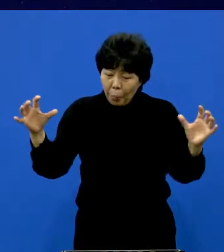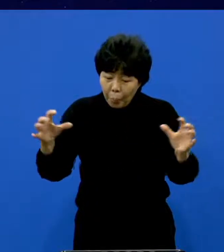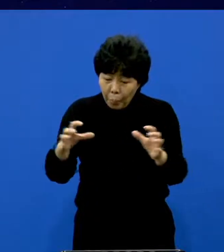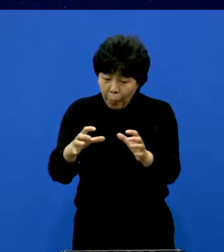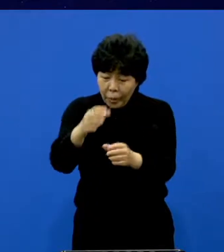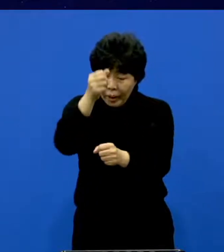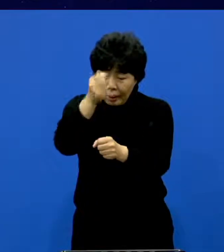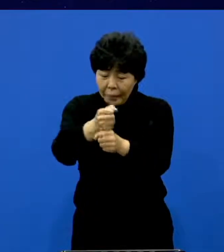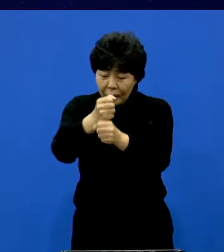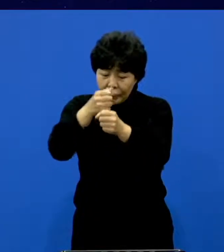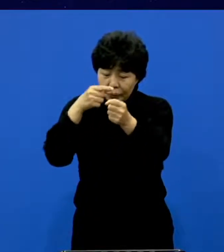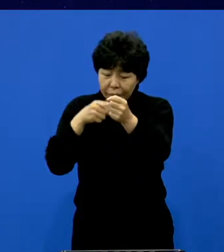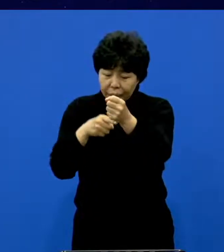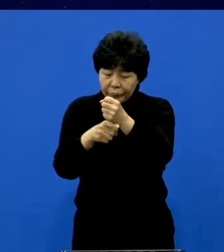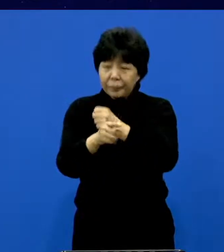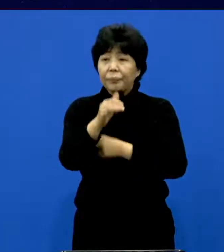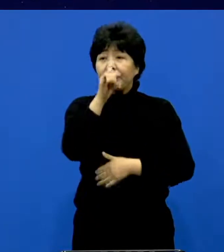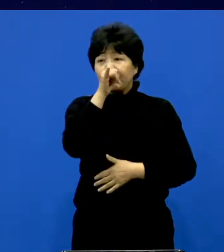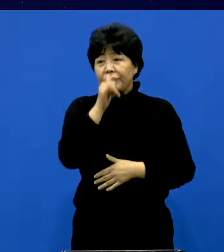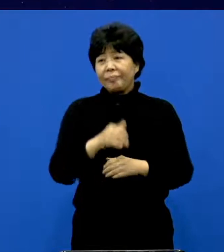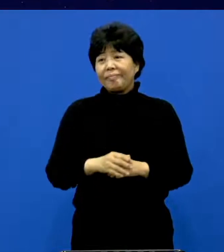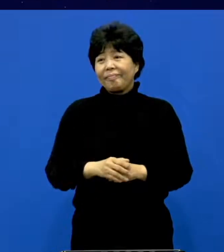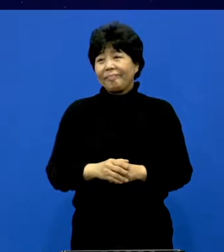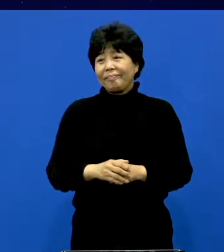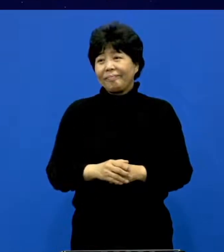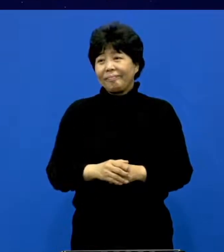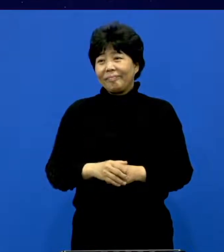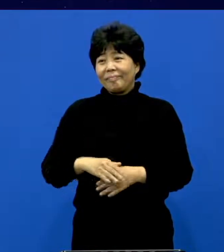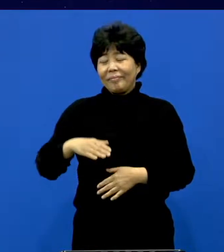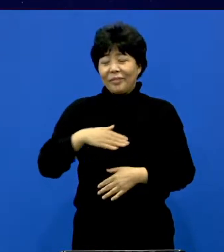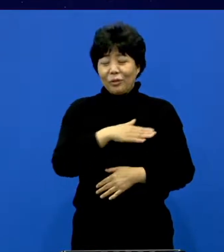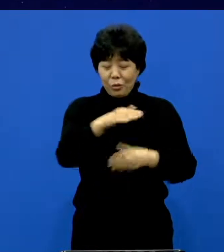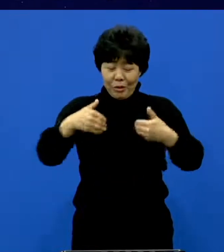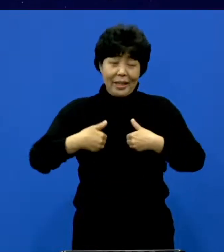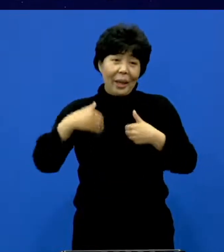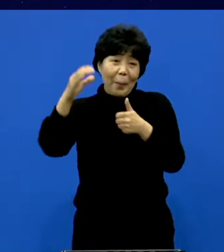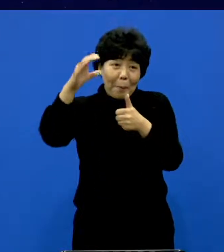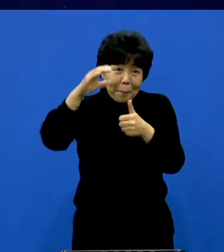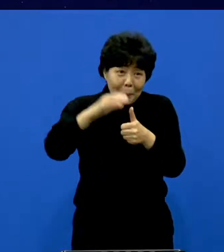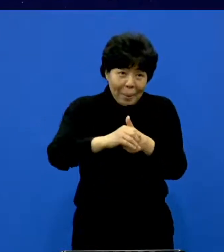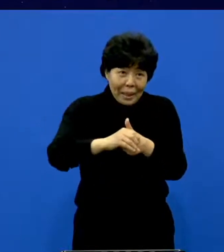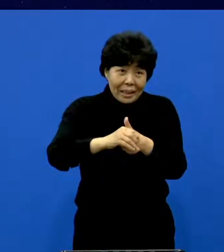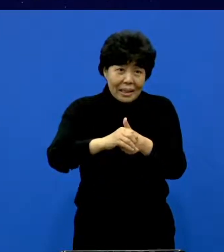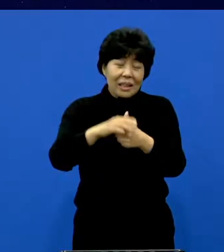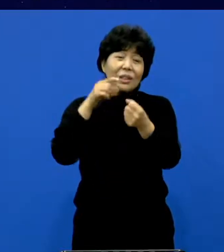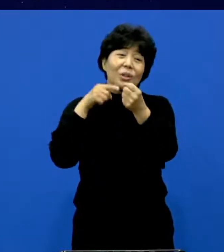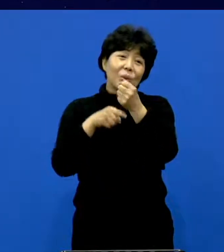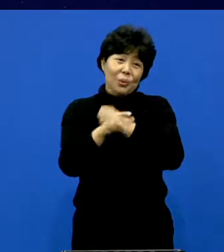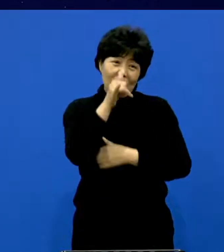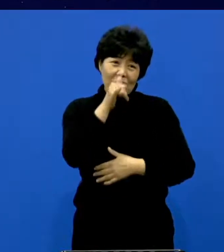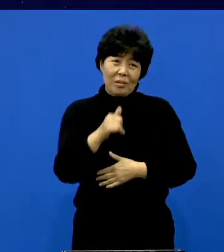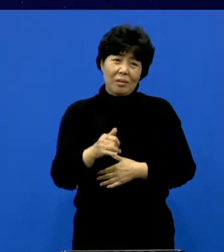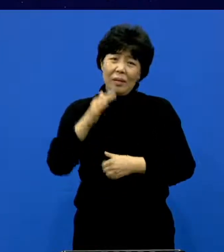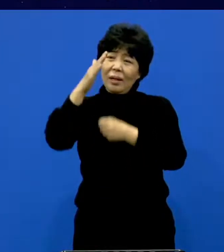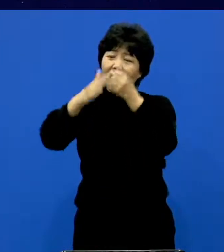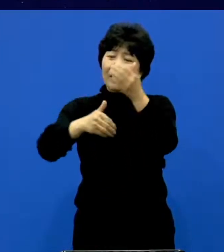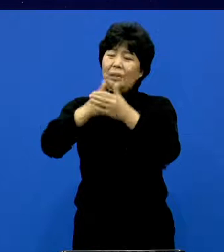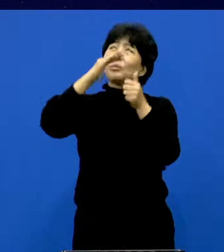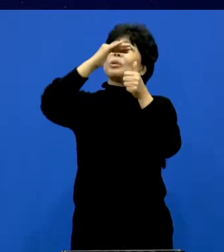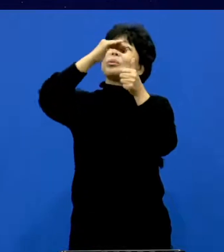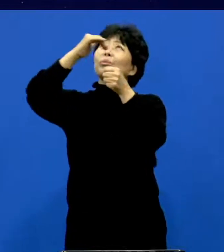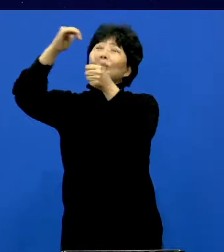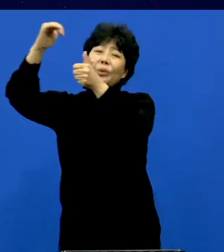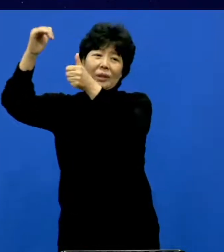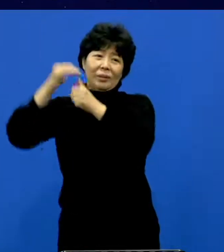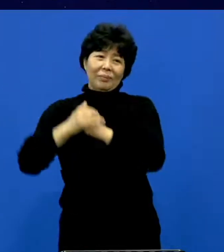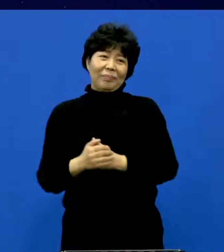하셨는가? 이 불가능한 일을 우리에게 맡기신 것입니까? 그래서 우리의 부르심이에요. 베드로는 우리가 이